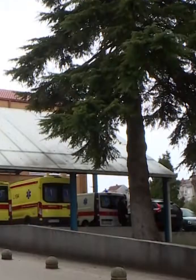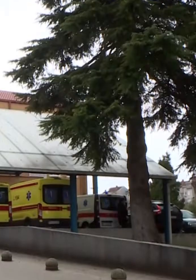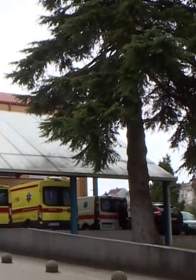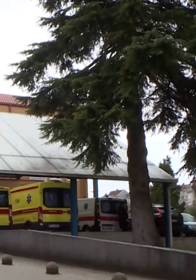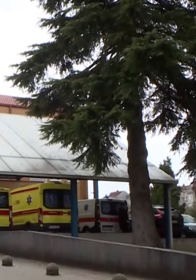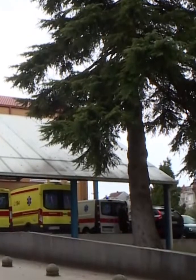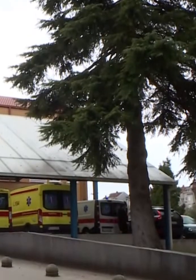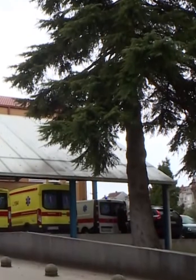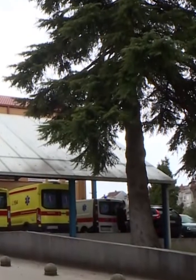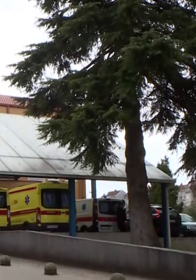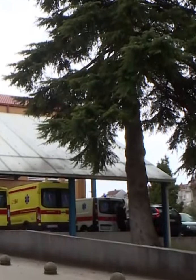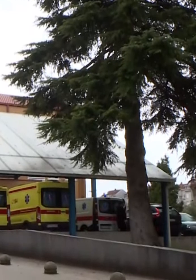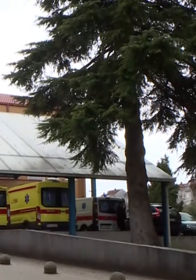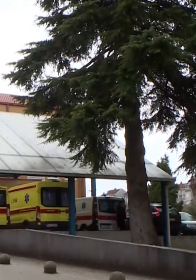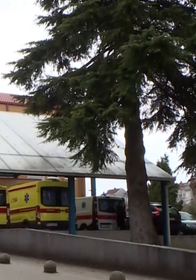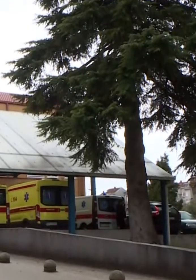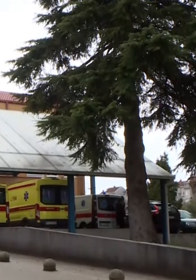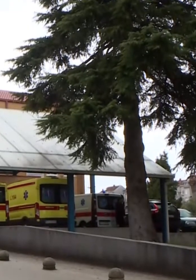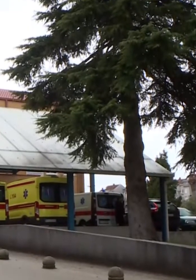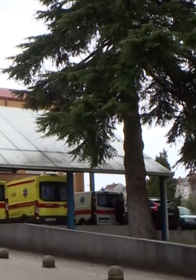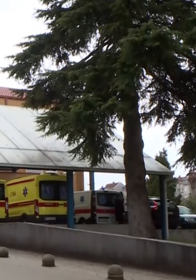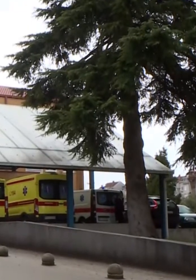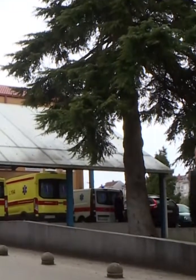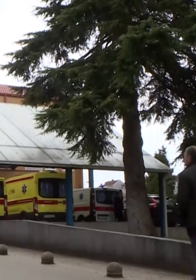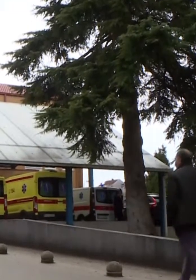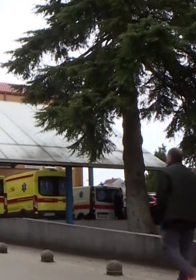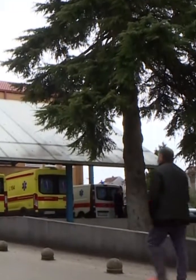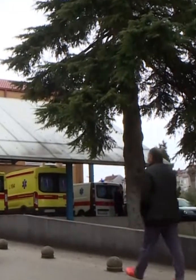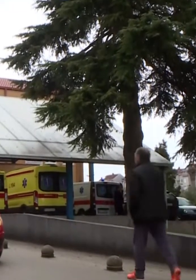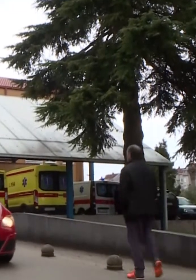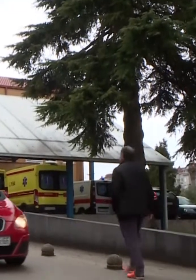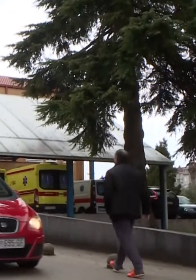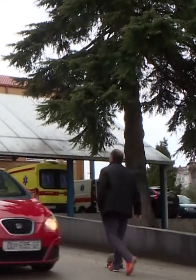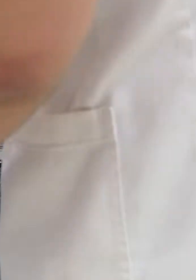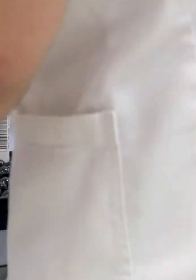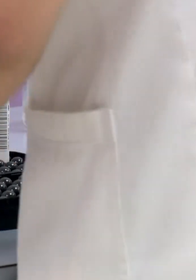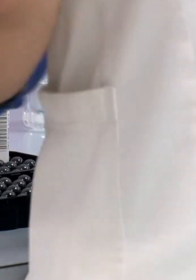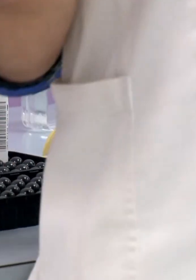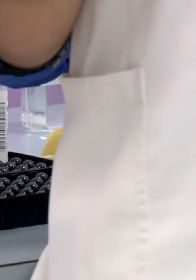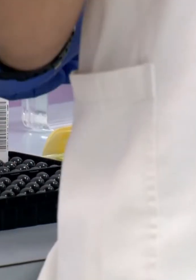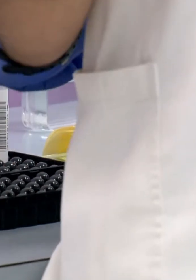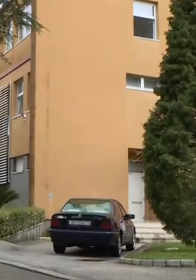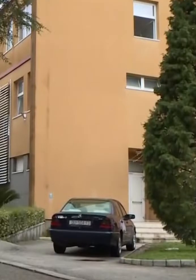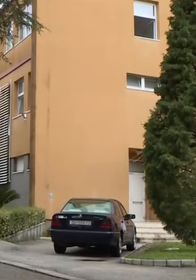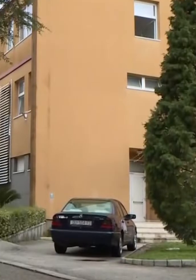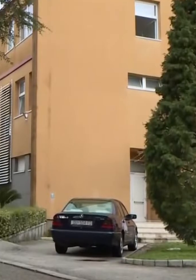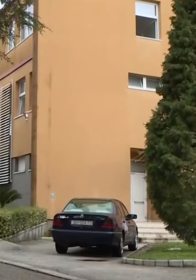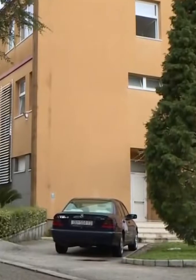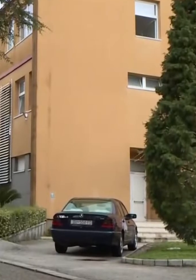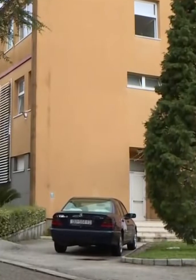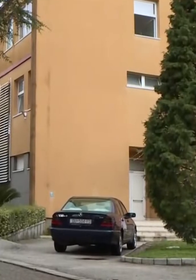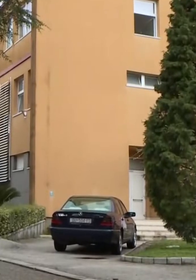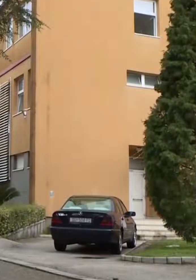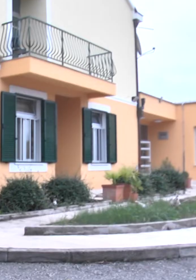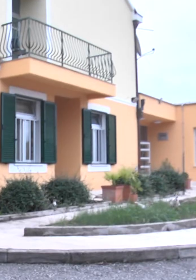travnja, tako da nisu bile u kontaktu sa štićenicima doma u Metkoviću. Tijekom dana će biti poznati nalazi svih rezultata štićenika